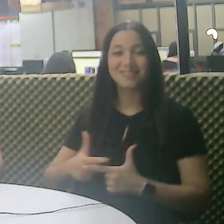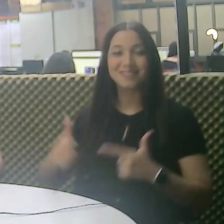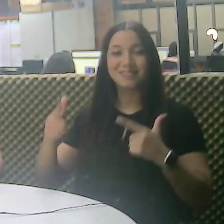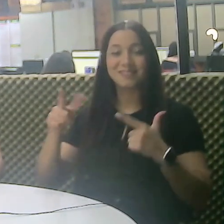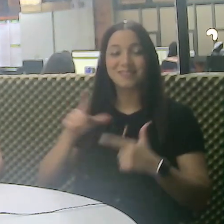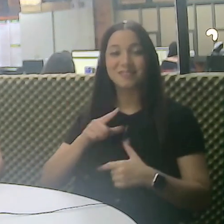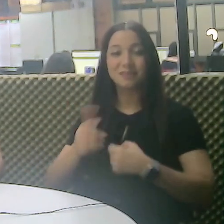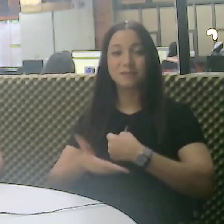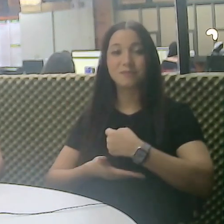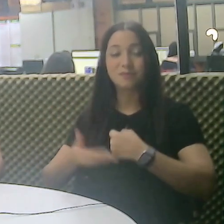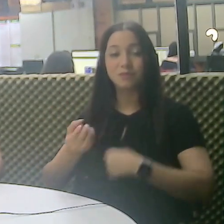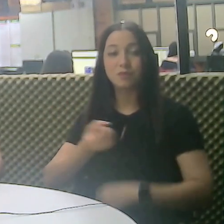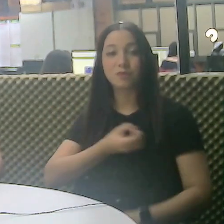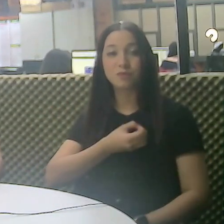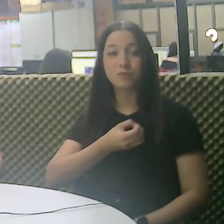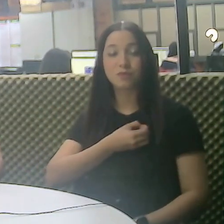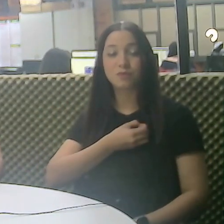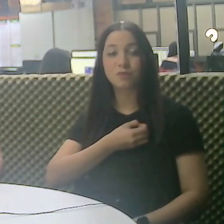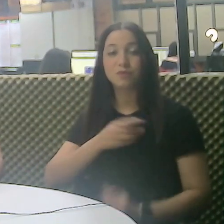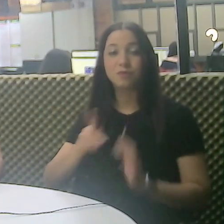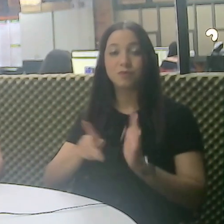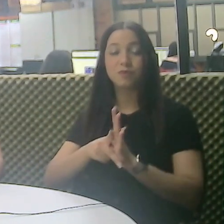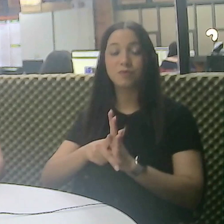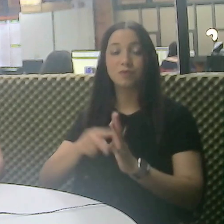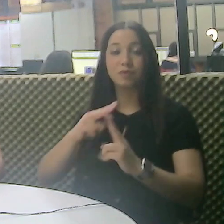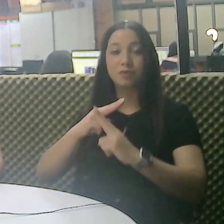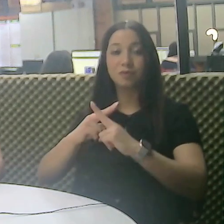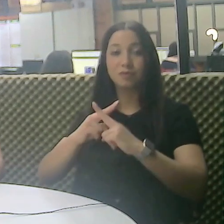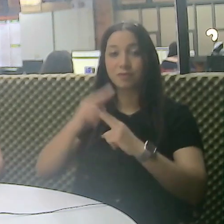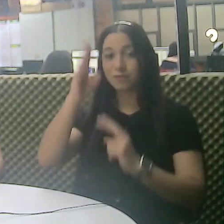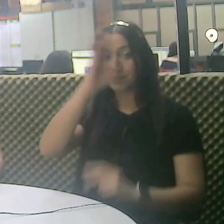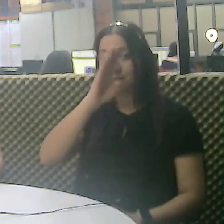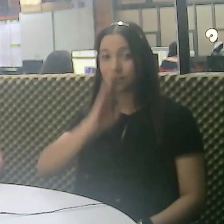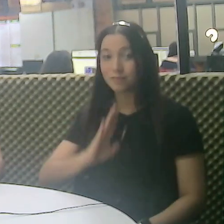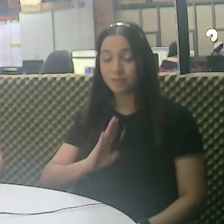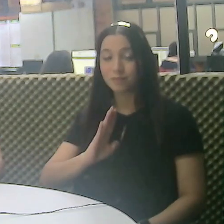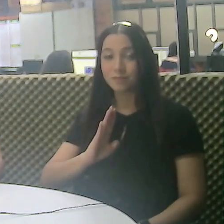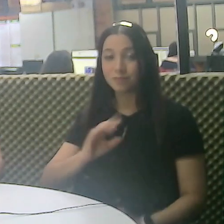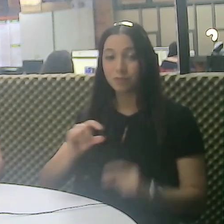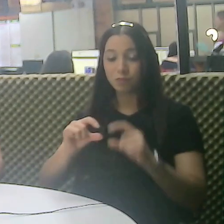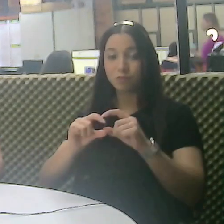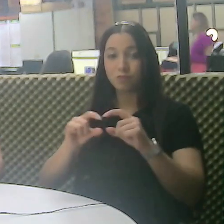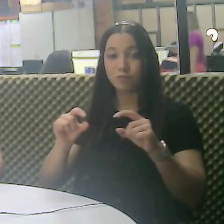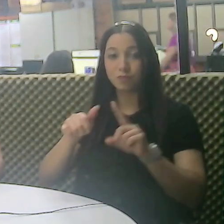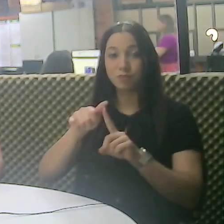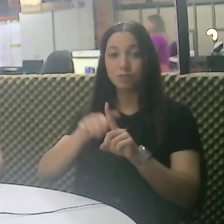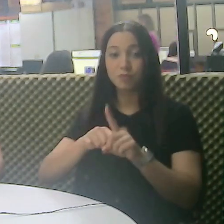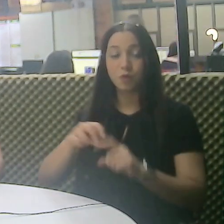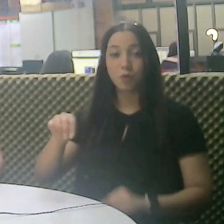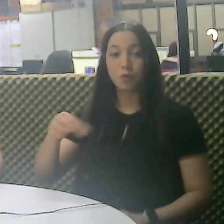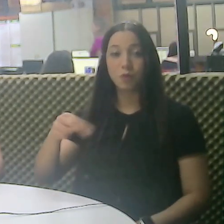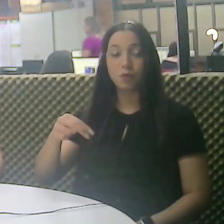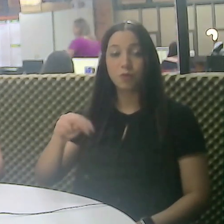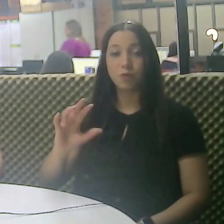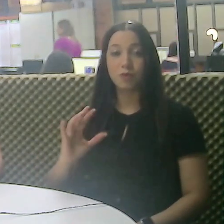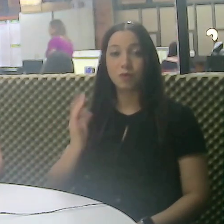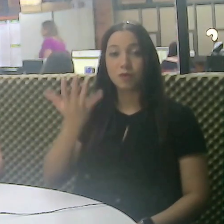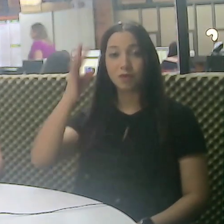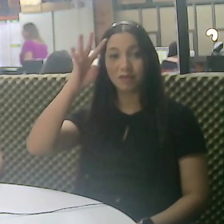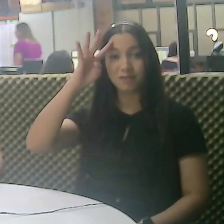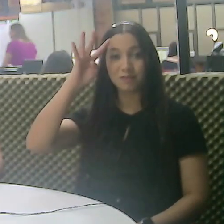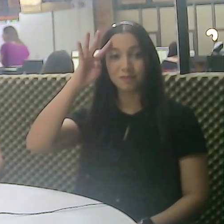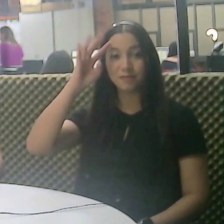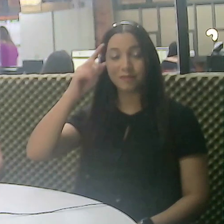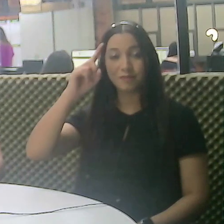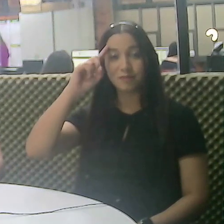com base nos números da Loteria Federal. Nesta semana, a geração dos bilhetes emitidos no mês de novembro acontece na quarta-feira,